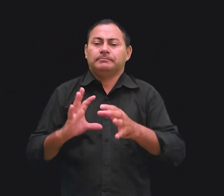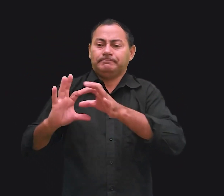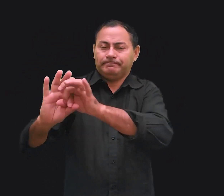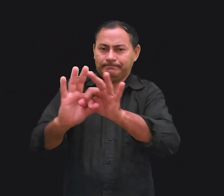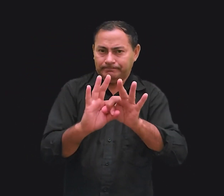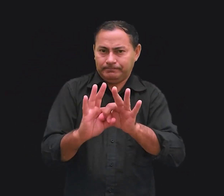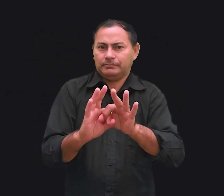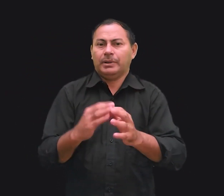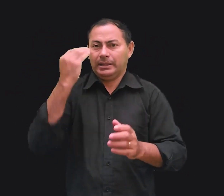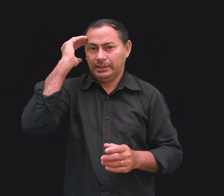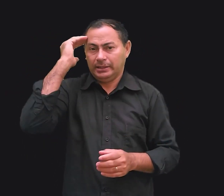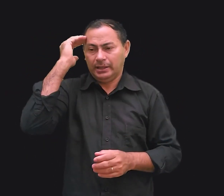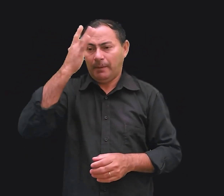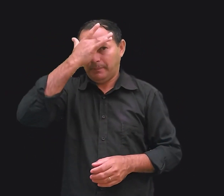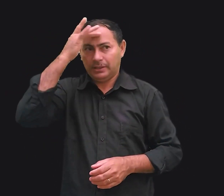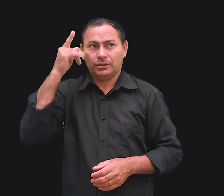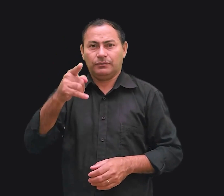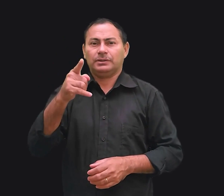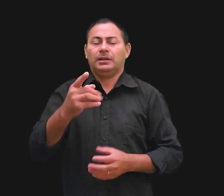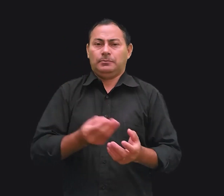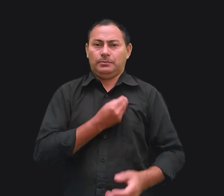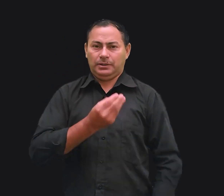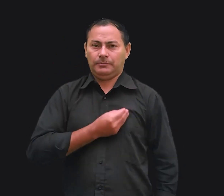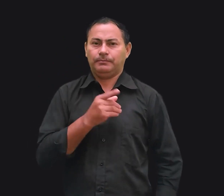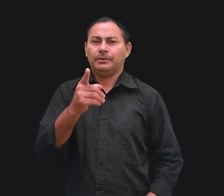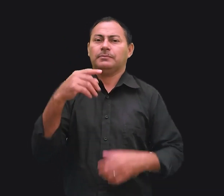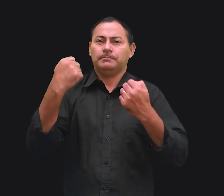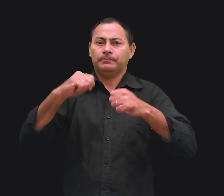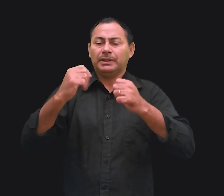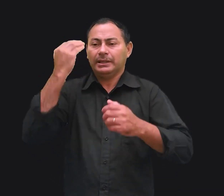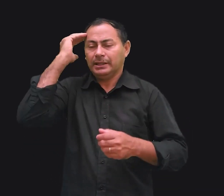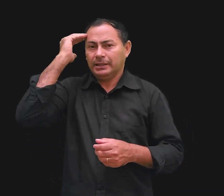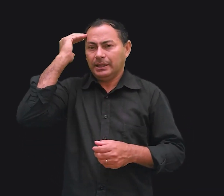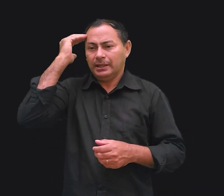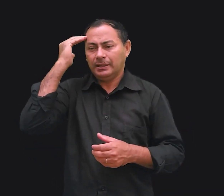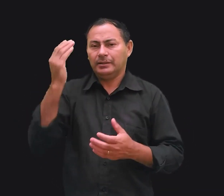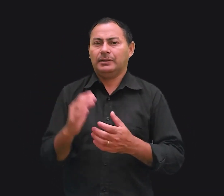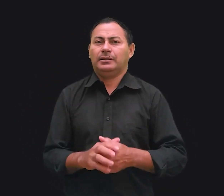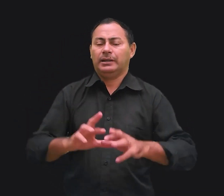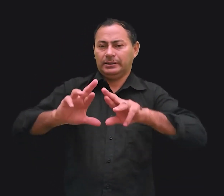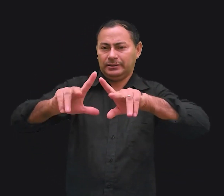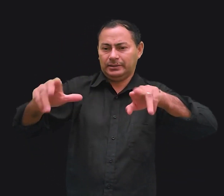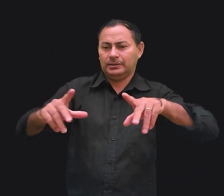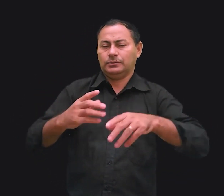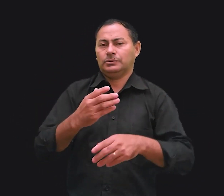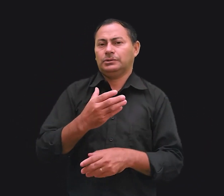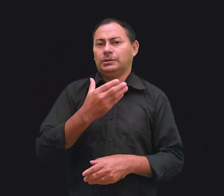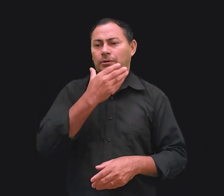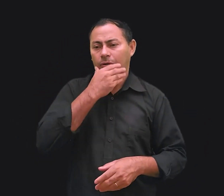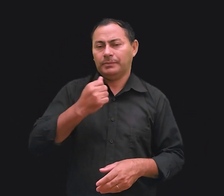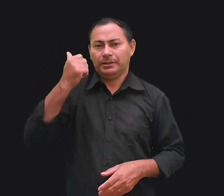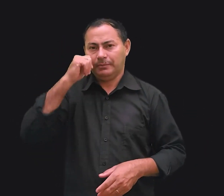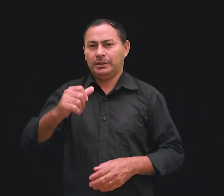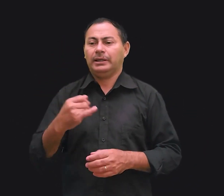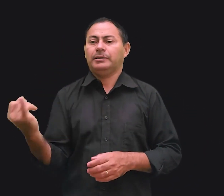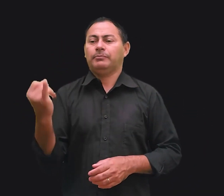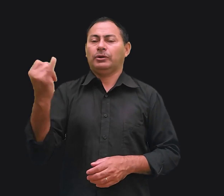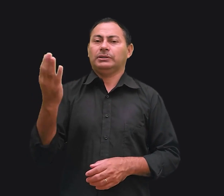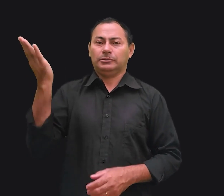e afinidade. Para entender a pessoa com quem você vive, você precisa entender as diferenças dos sexos e a importância